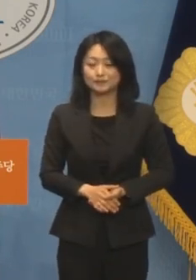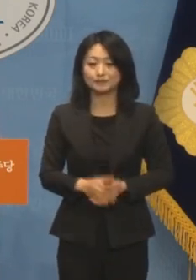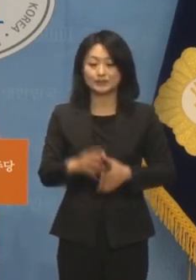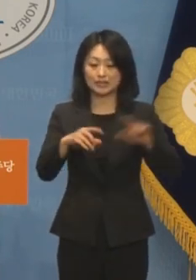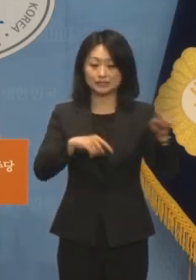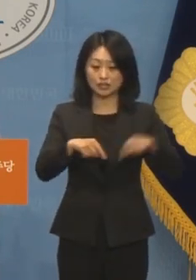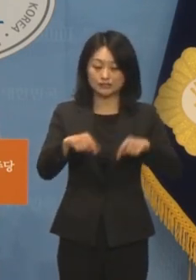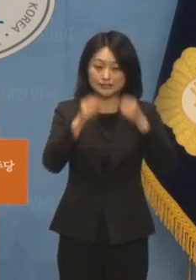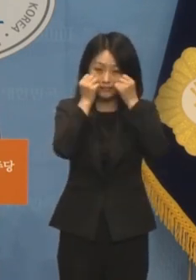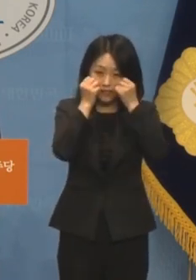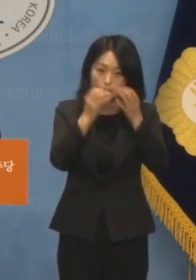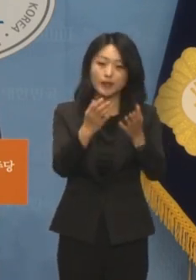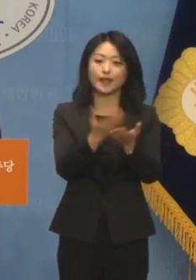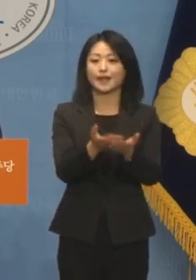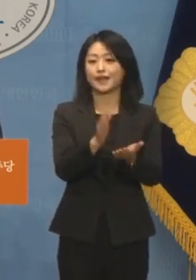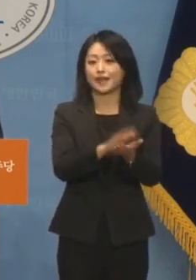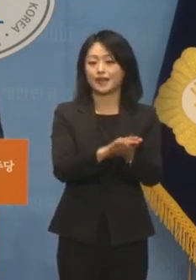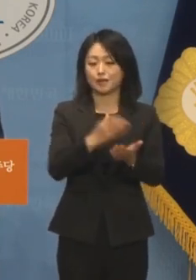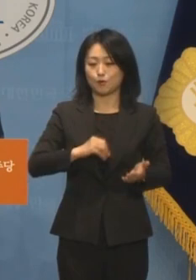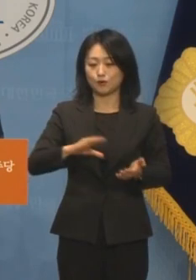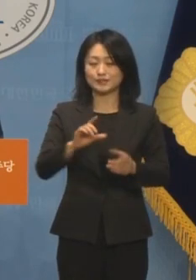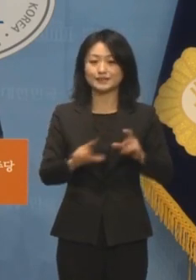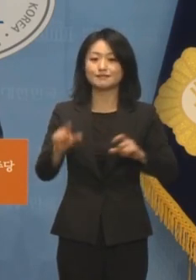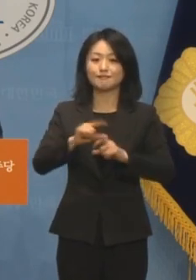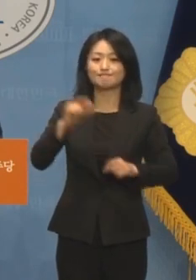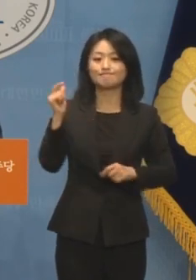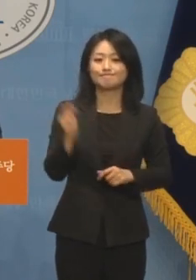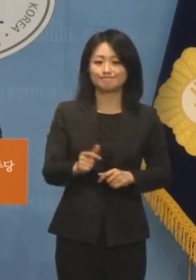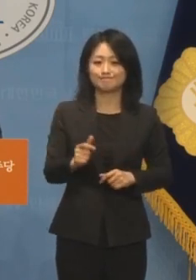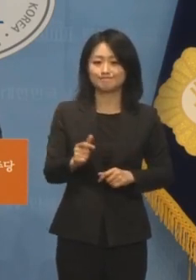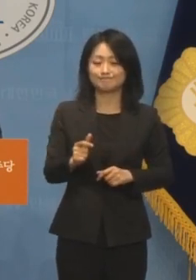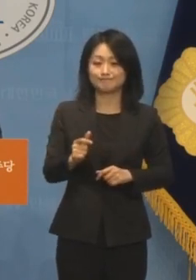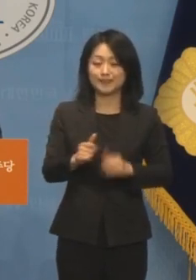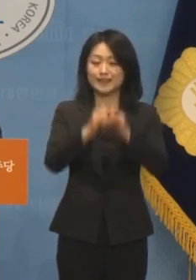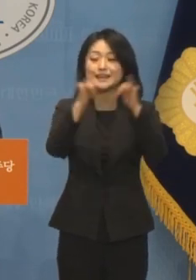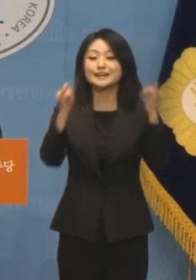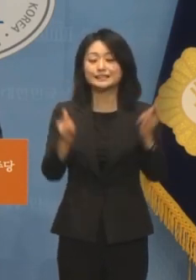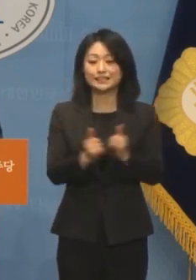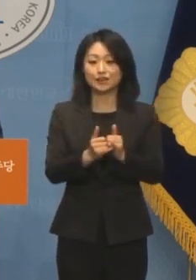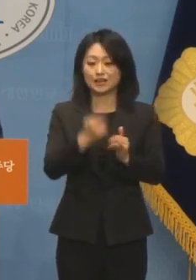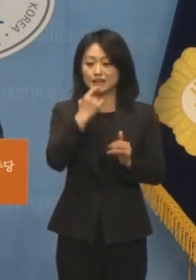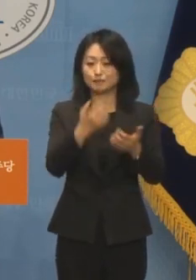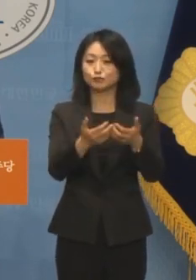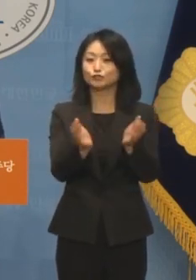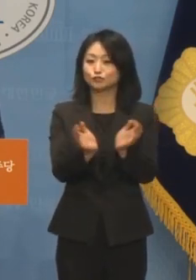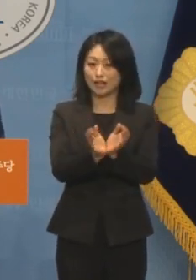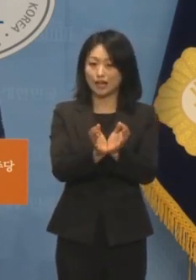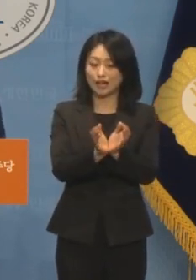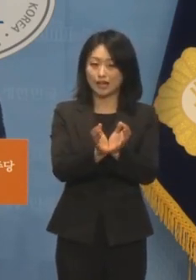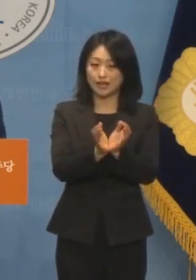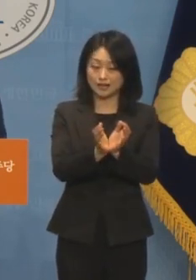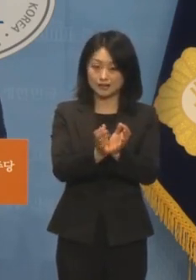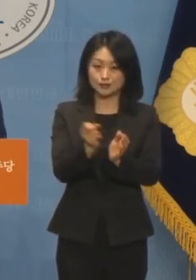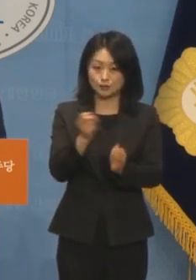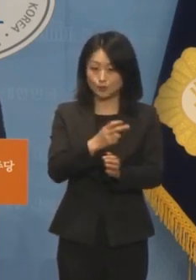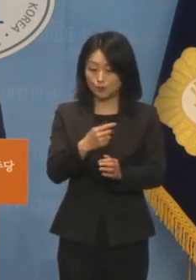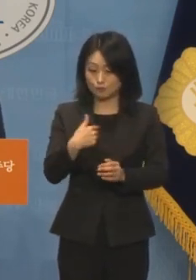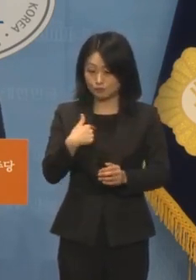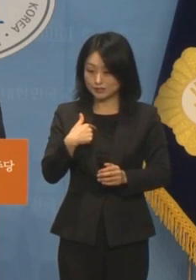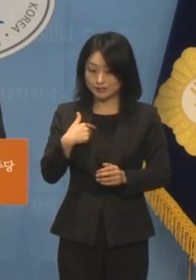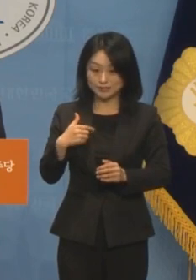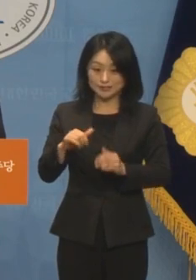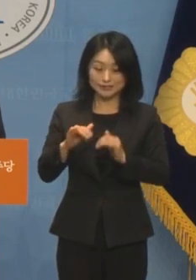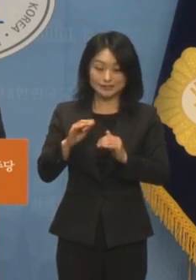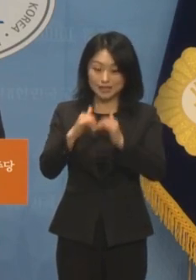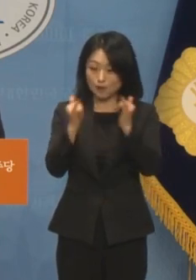정치를 새롭게, 복지를 강하게, 사회민주당이 있는 국회와 없는 국회는 분명히 다를